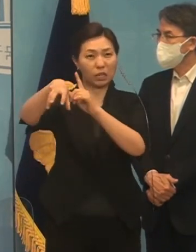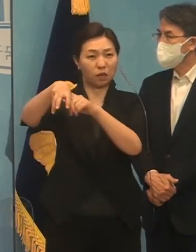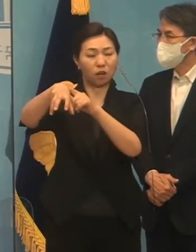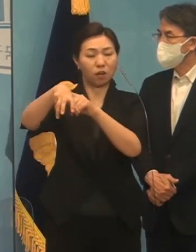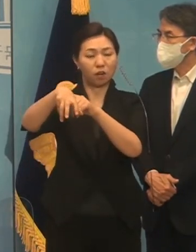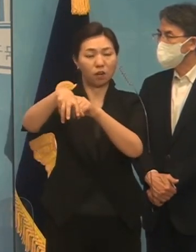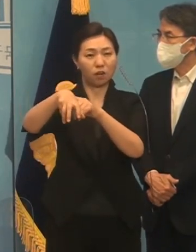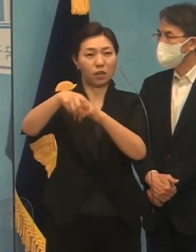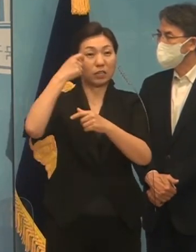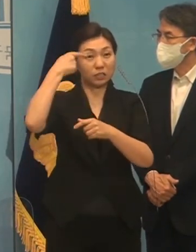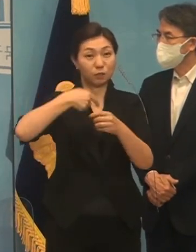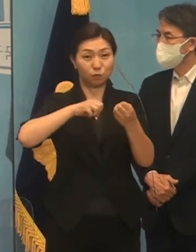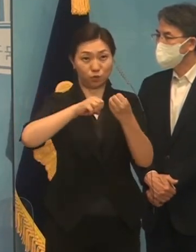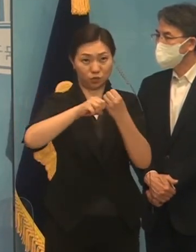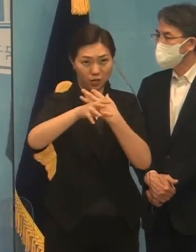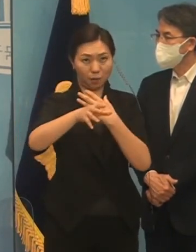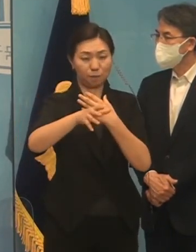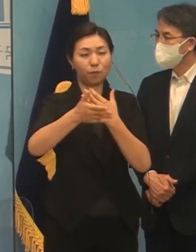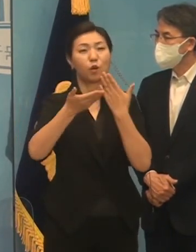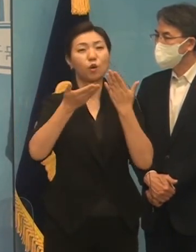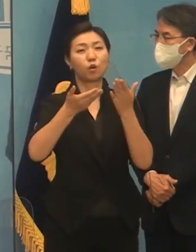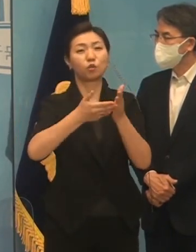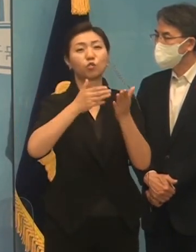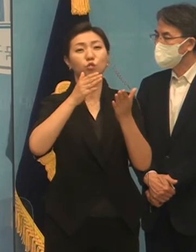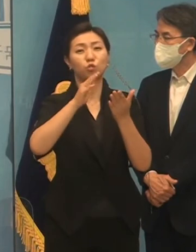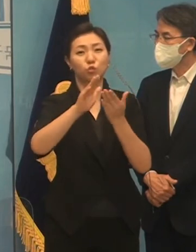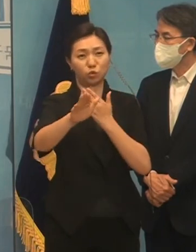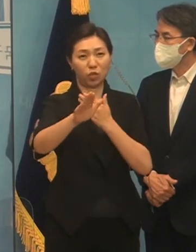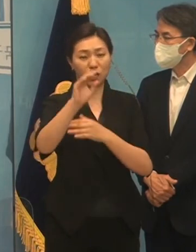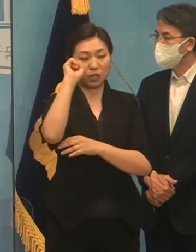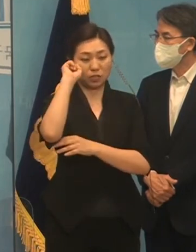백프린장에서 질문을 받고